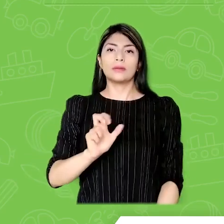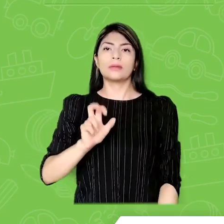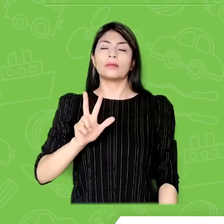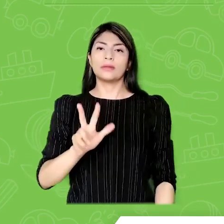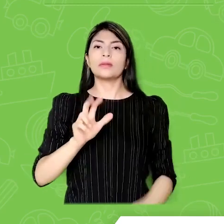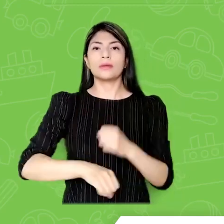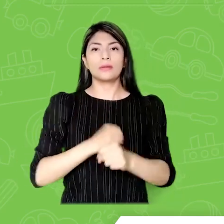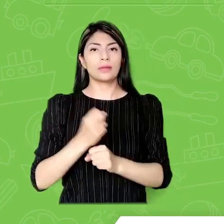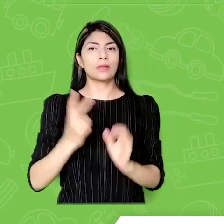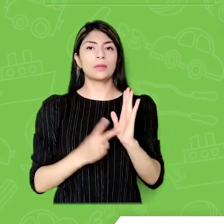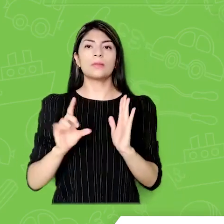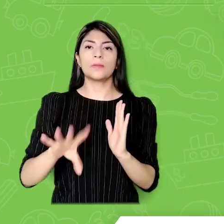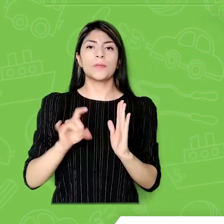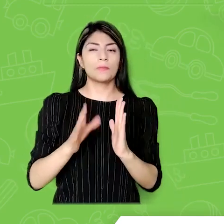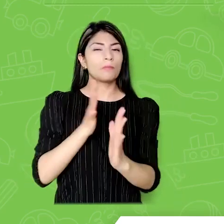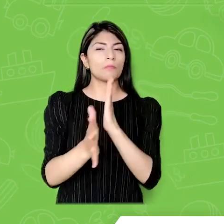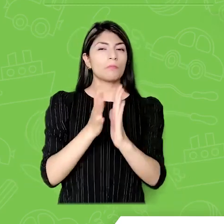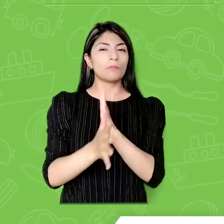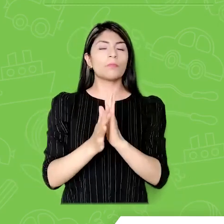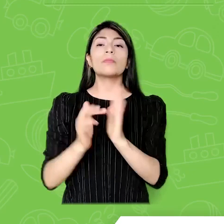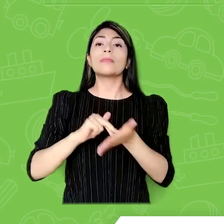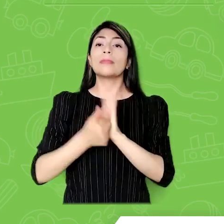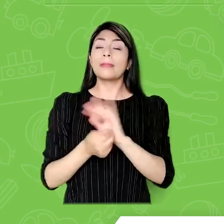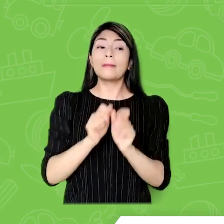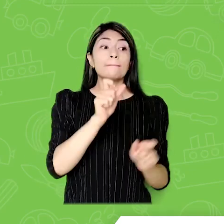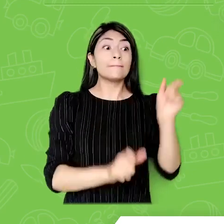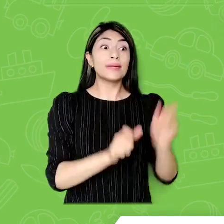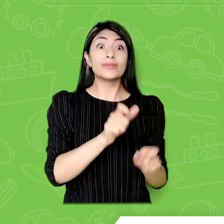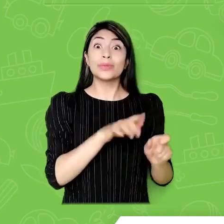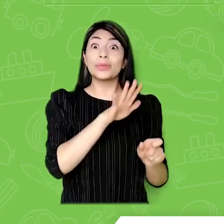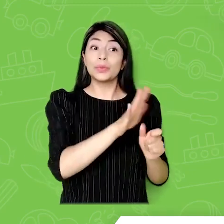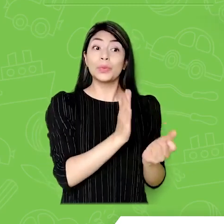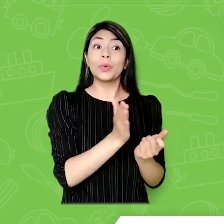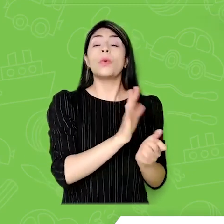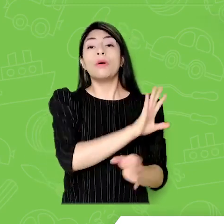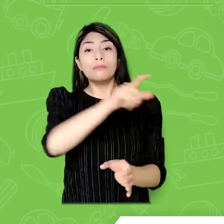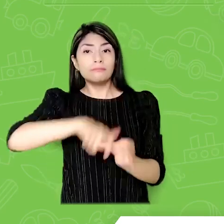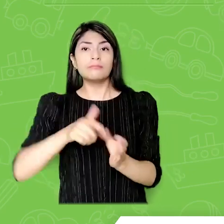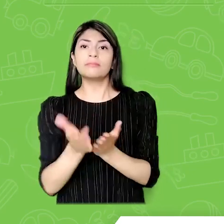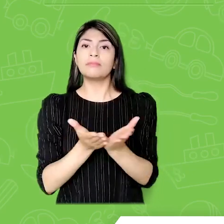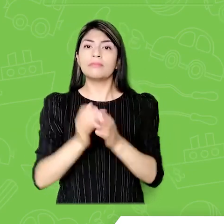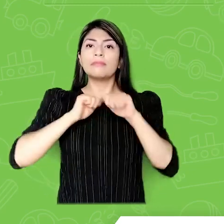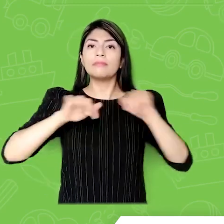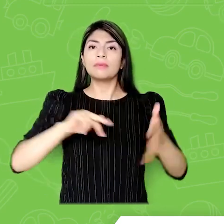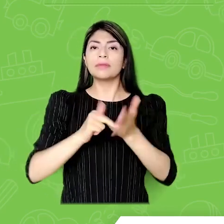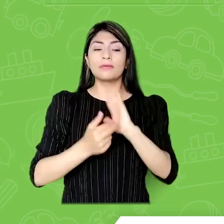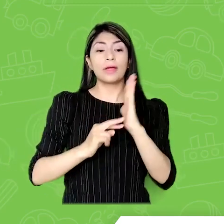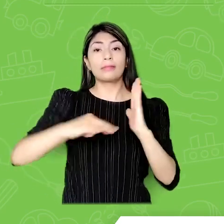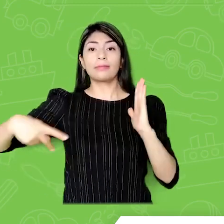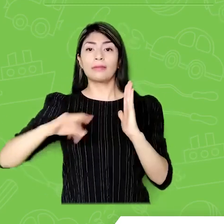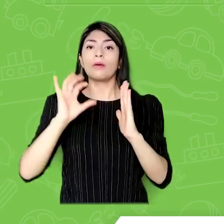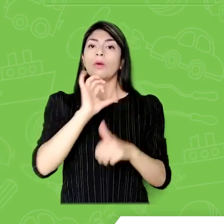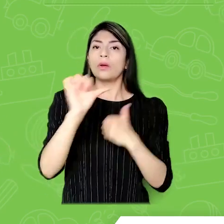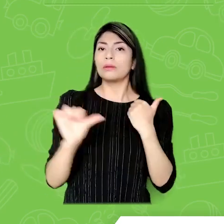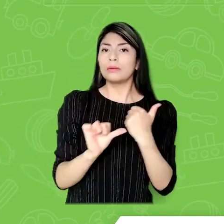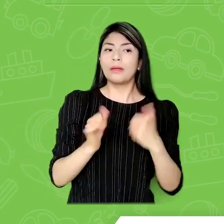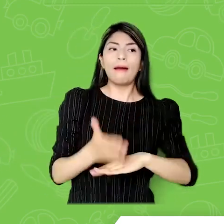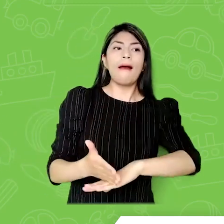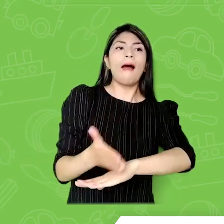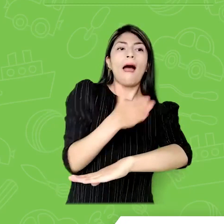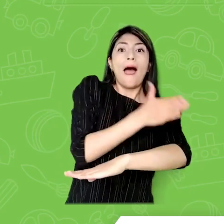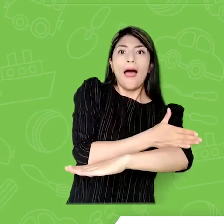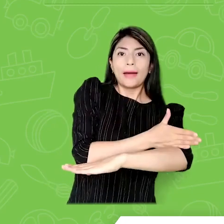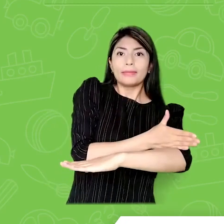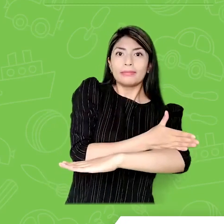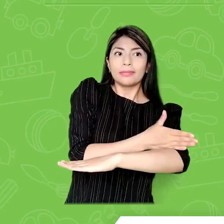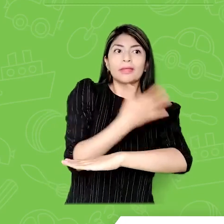que a los servidores públicos del nivel asistencial y técnico que hayan sido vinculados con anterioridad a la expedición